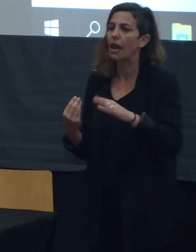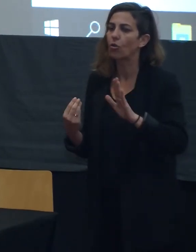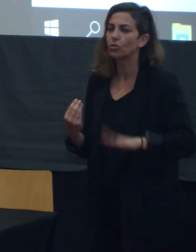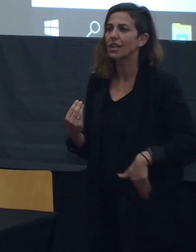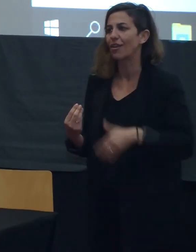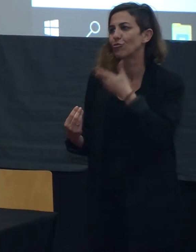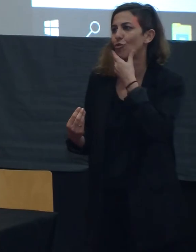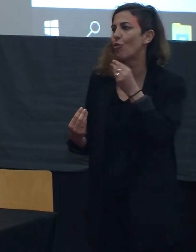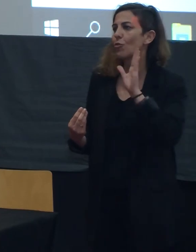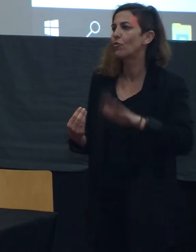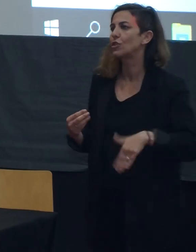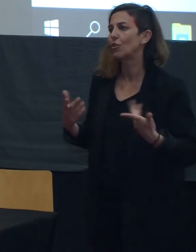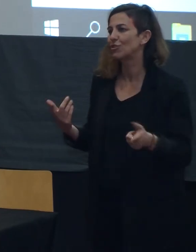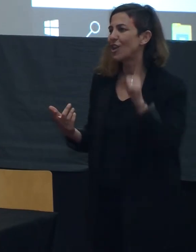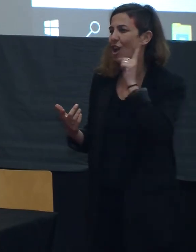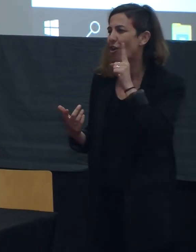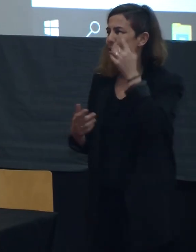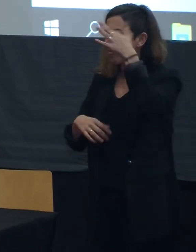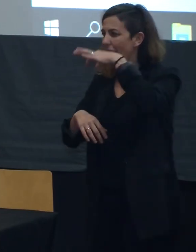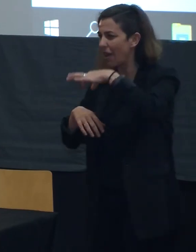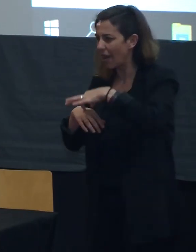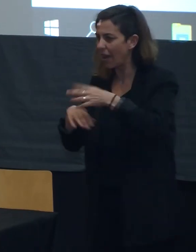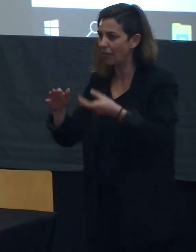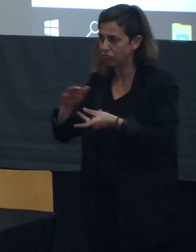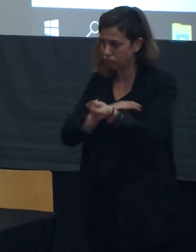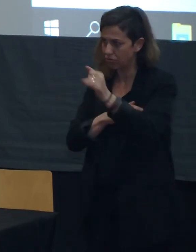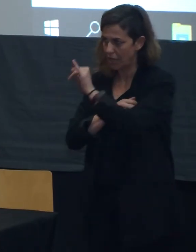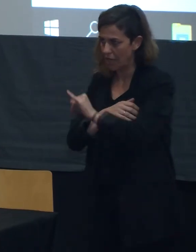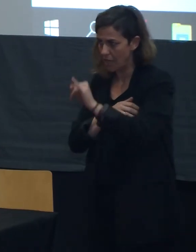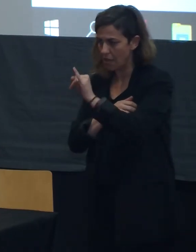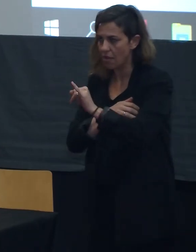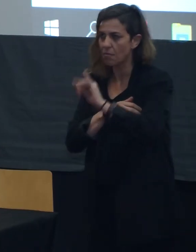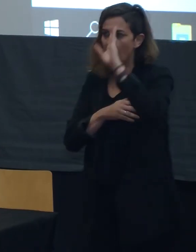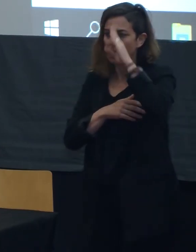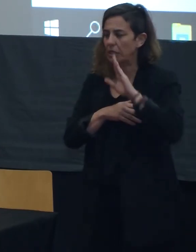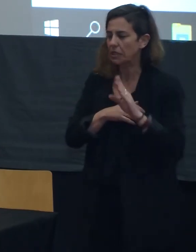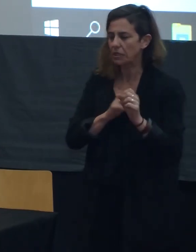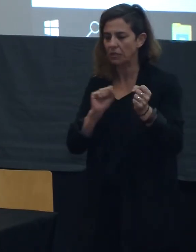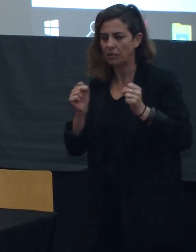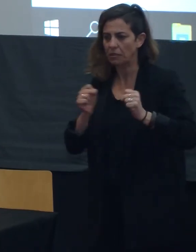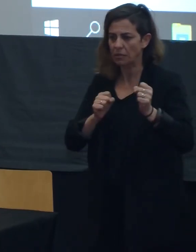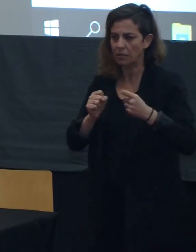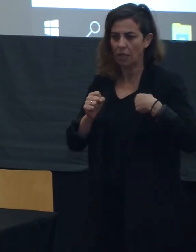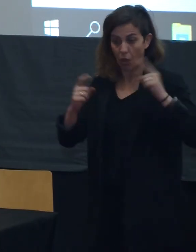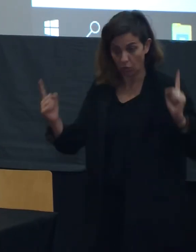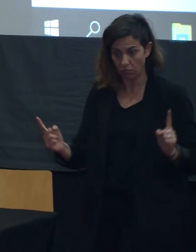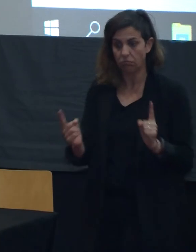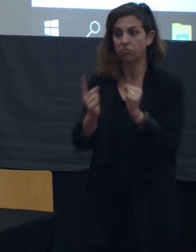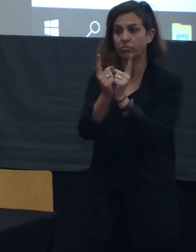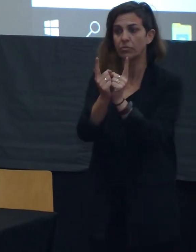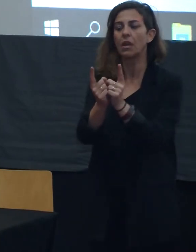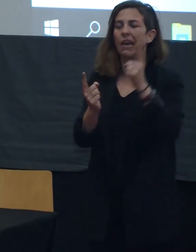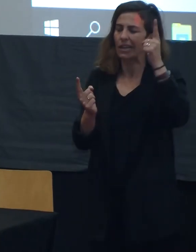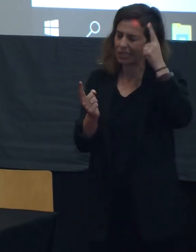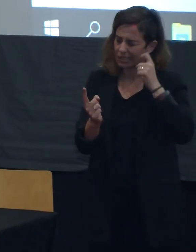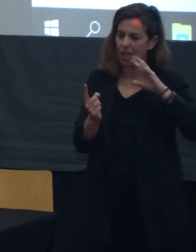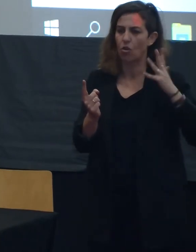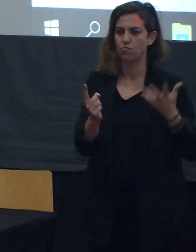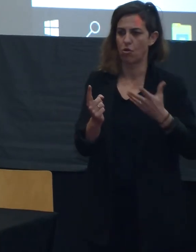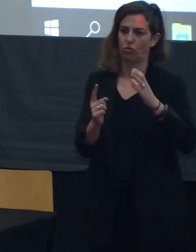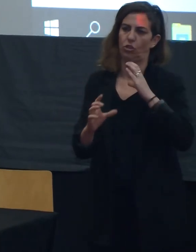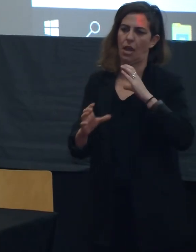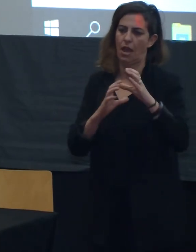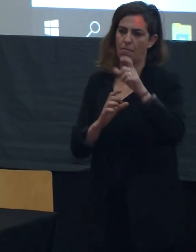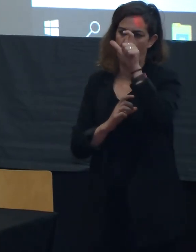βγαίνει από το ψυχιατρείο και βρίσκεται σε κατάσταση κρίσης. Εγώ που τη συναντώ, είμαι εκπαιδευμένη να μιλήσω σε άτομα που βρίσκεται σε κρίση